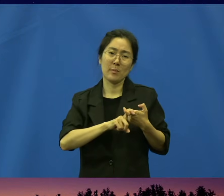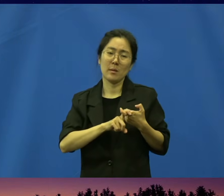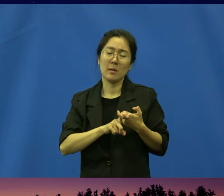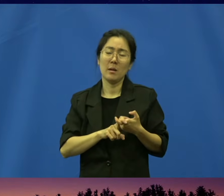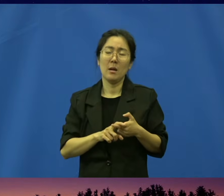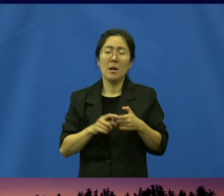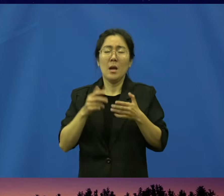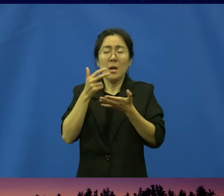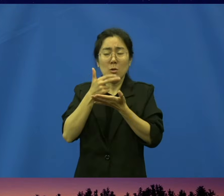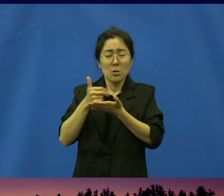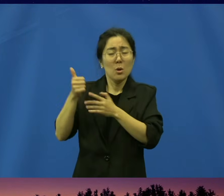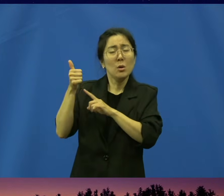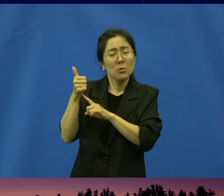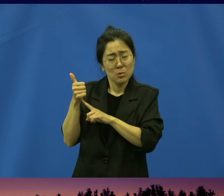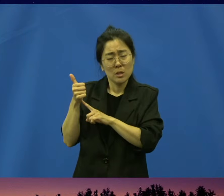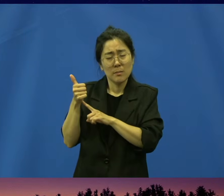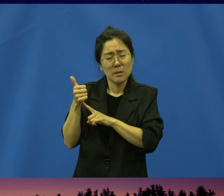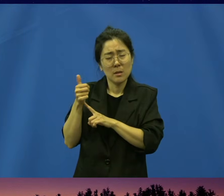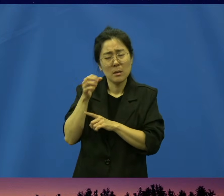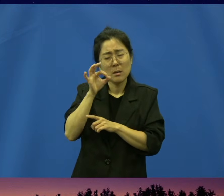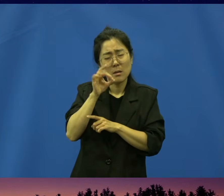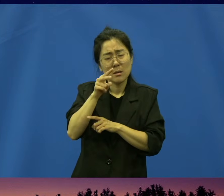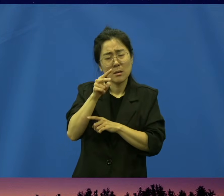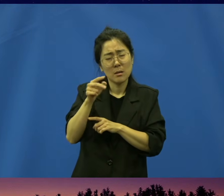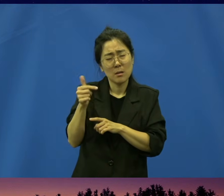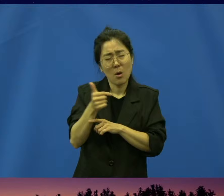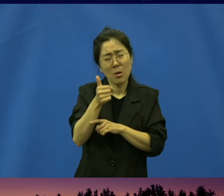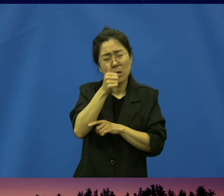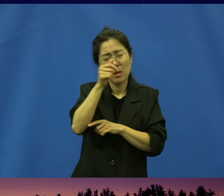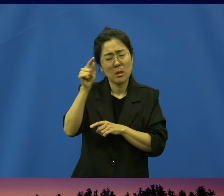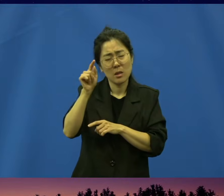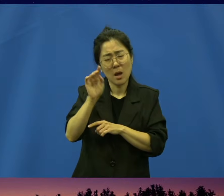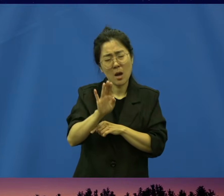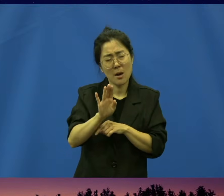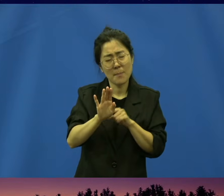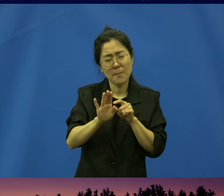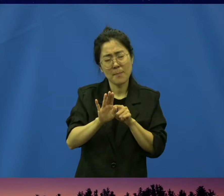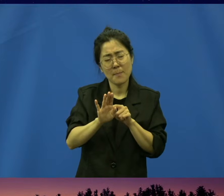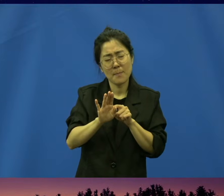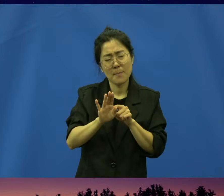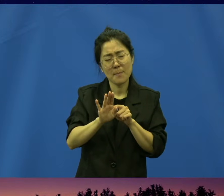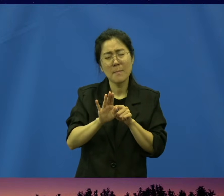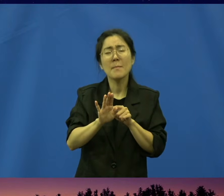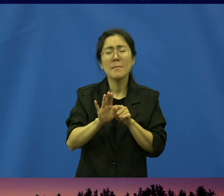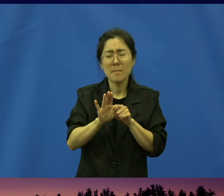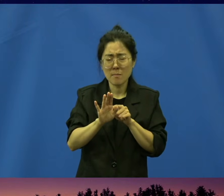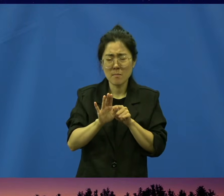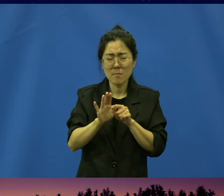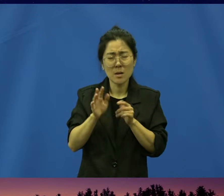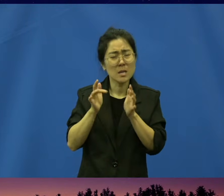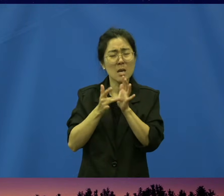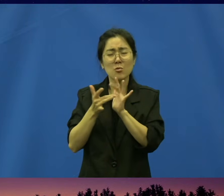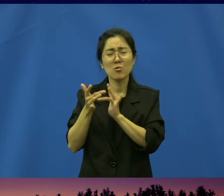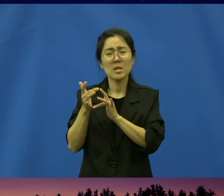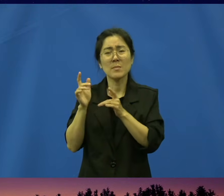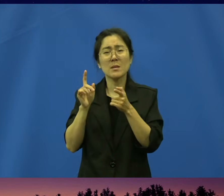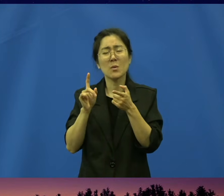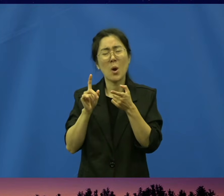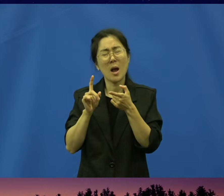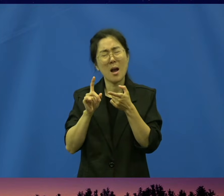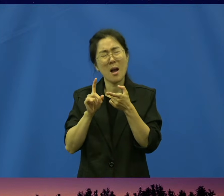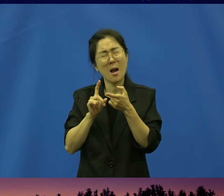위하여 기도하셨다고 해서 예수님께서 드린 기도는 이게 자동적으로 응답되어서 우리는 자동적으로 연합하게